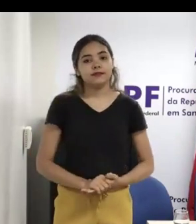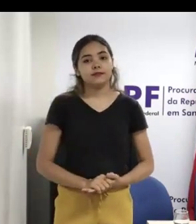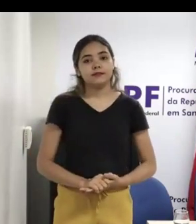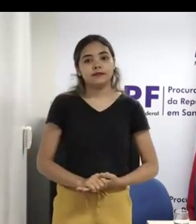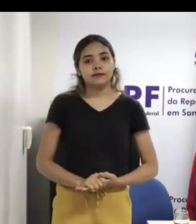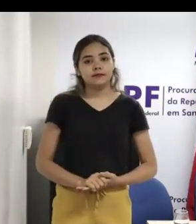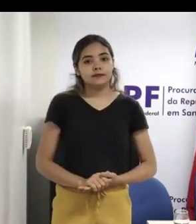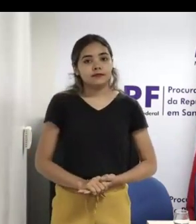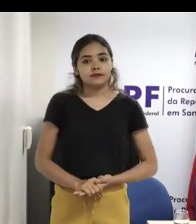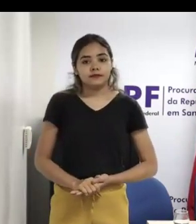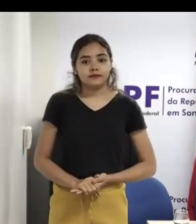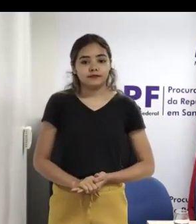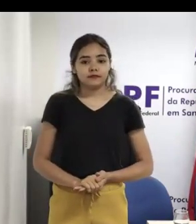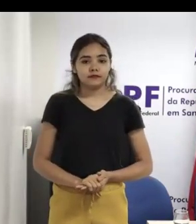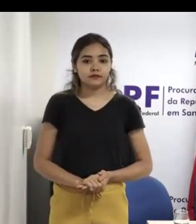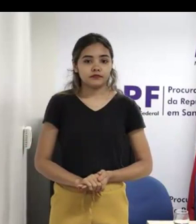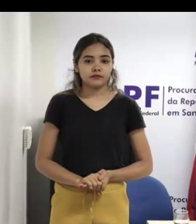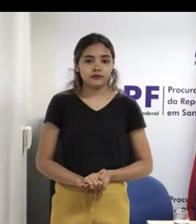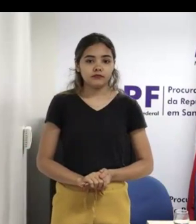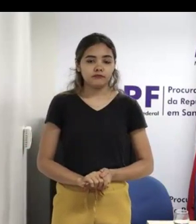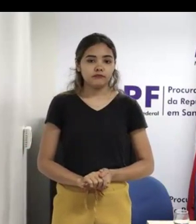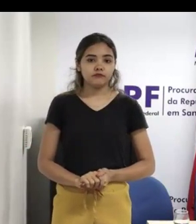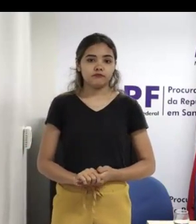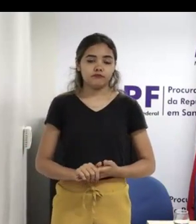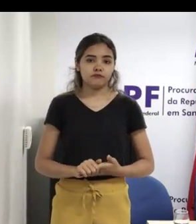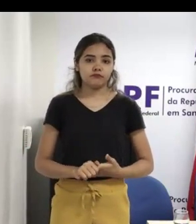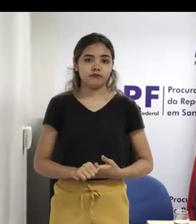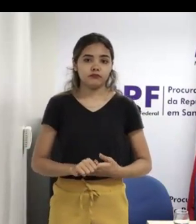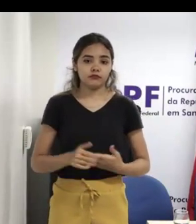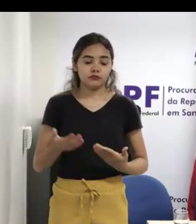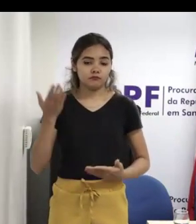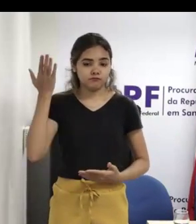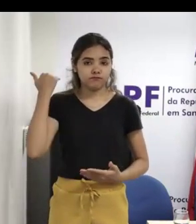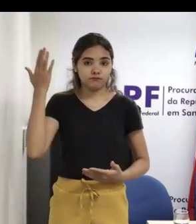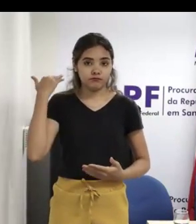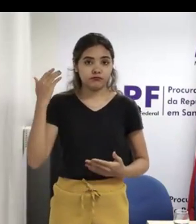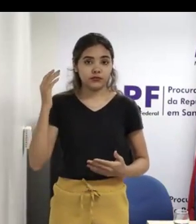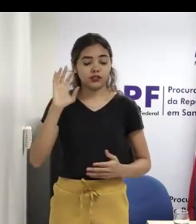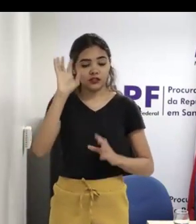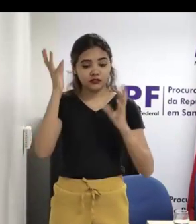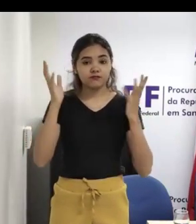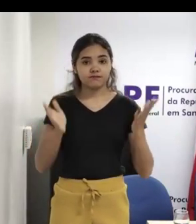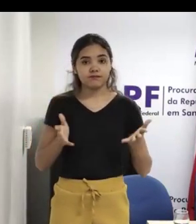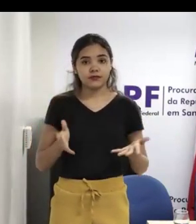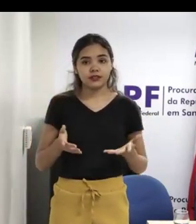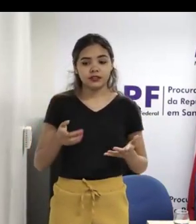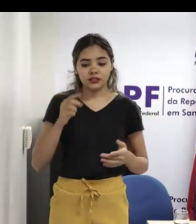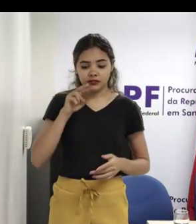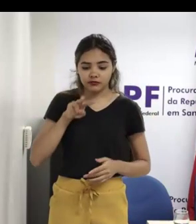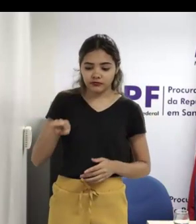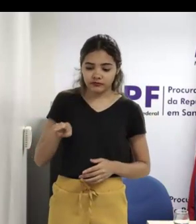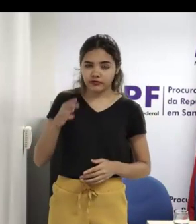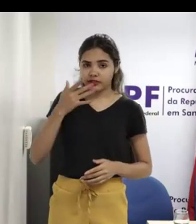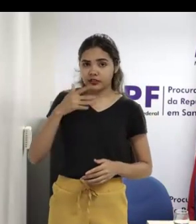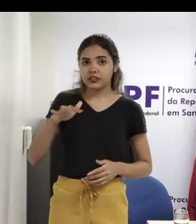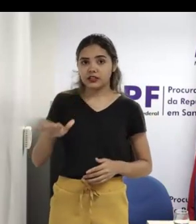algumas operações de você olhar pra criança você até então a gente não sabia a descoberta